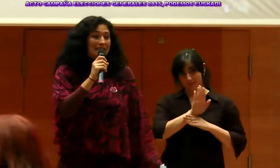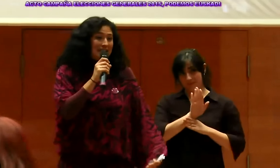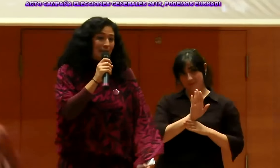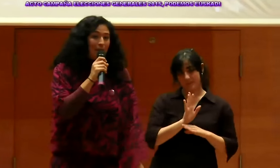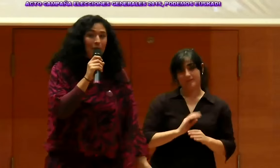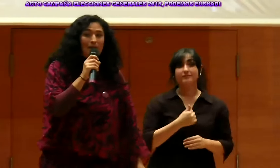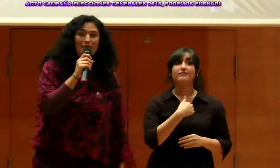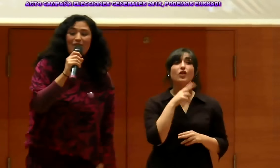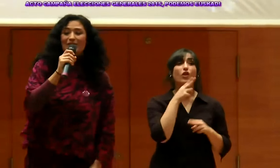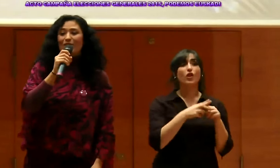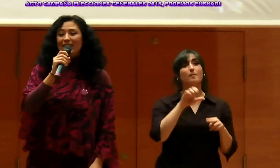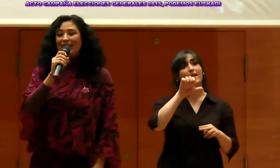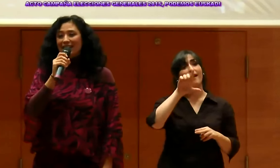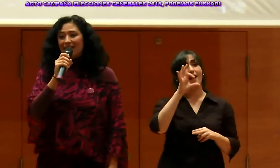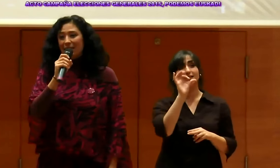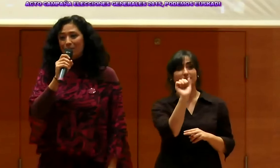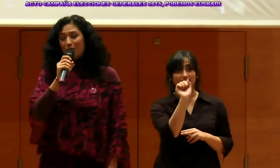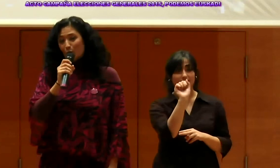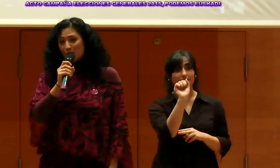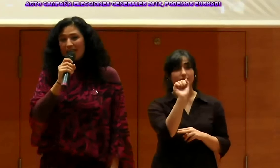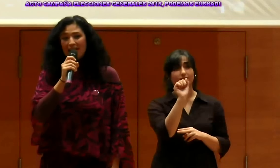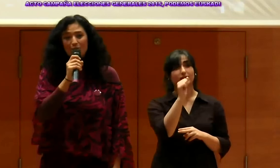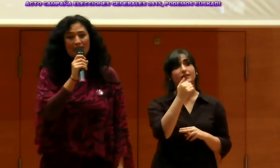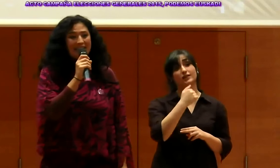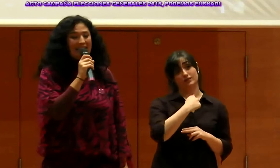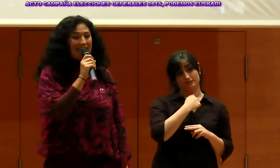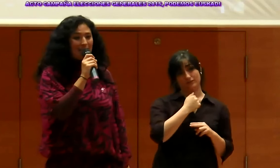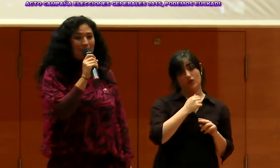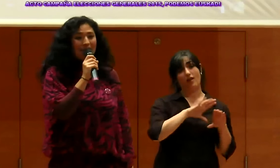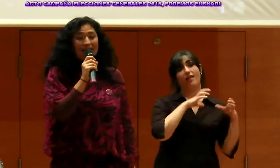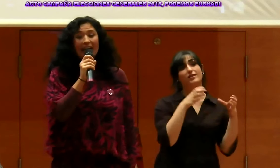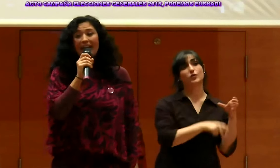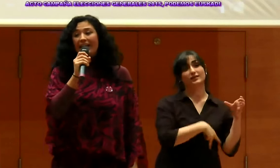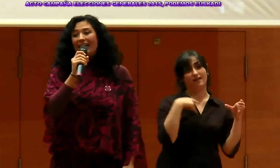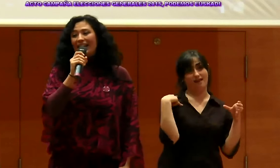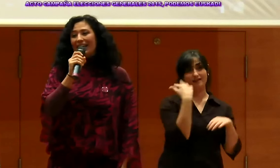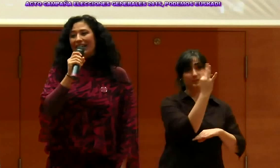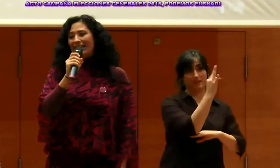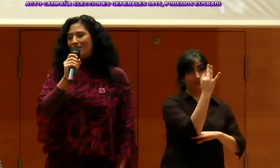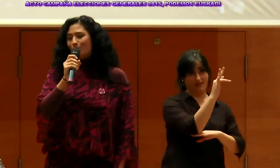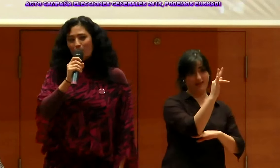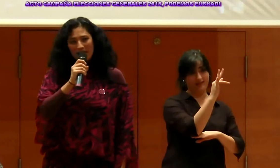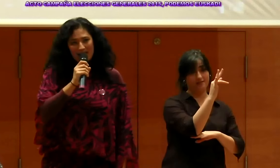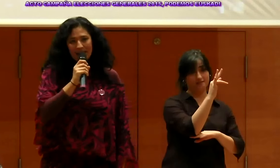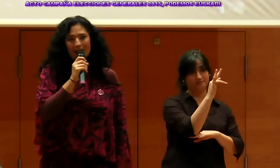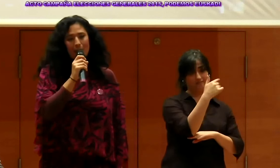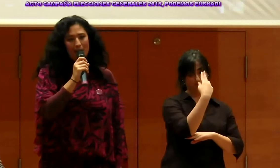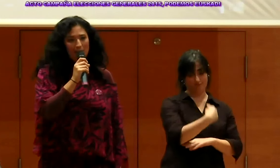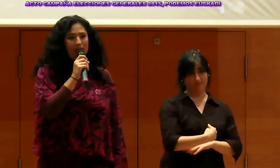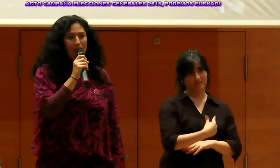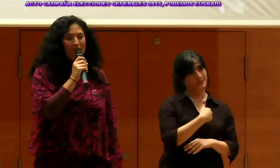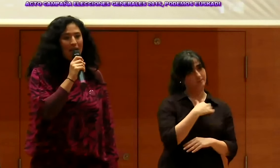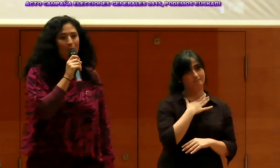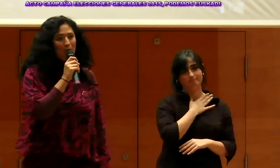nombre es Elsa Pampara 4, soy juntera en las Juntas Generales de Vizcaya y que es un placer para